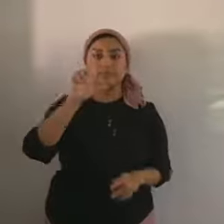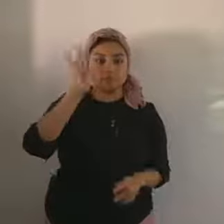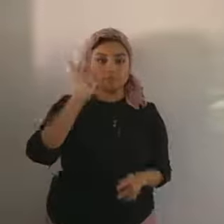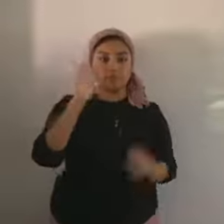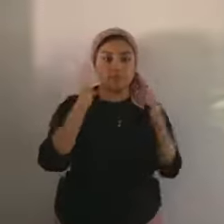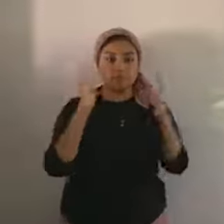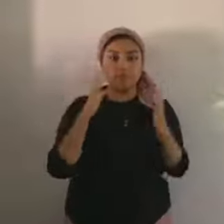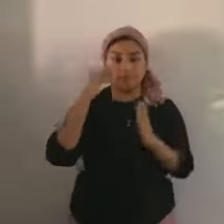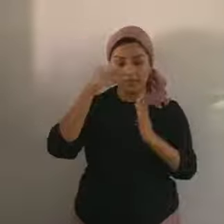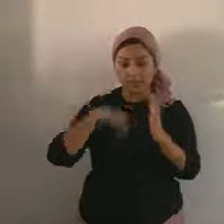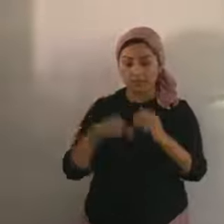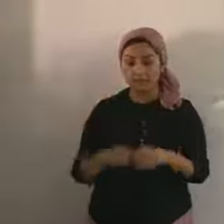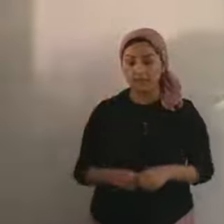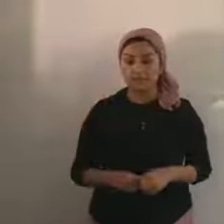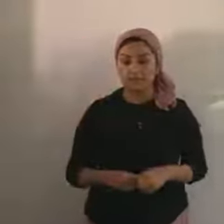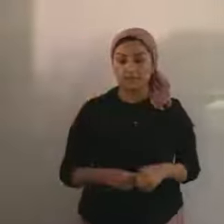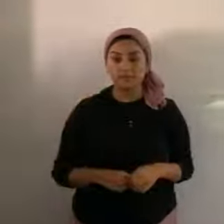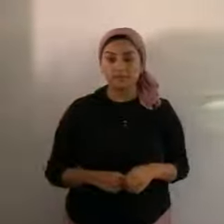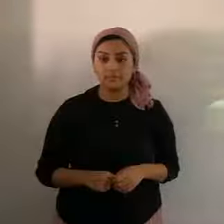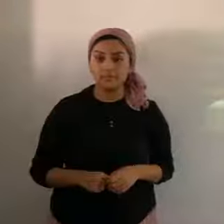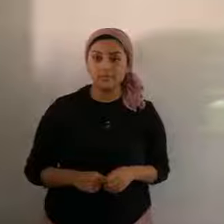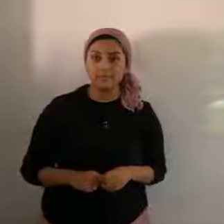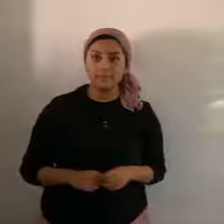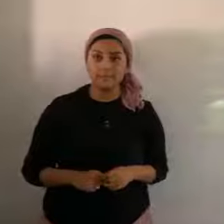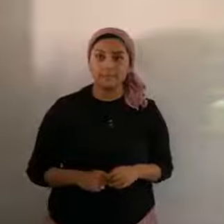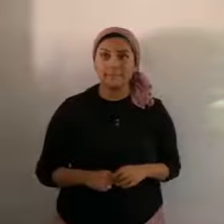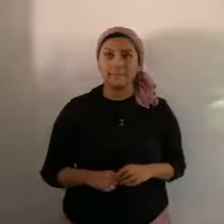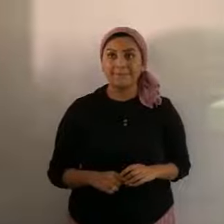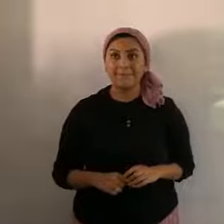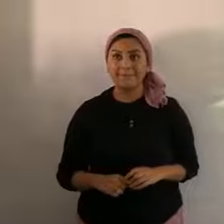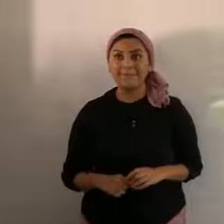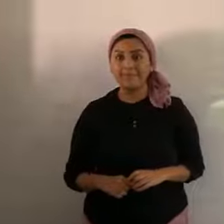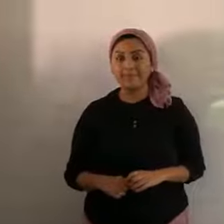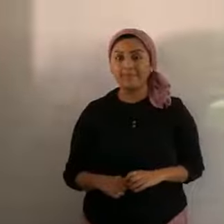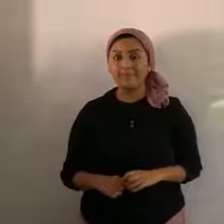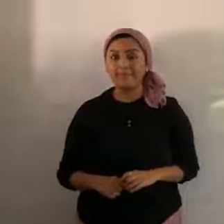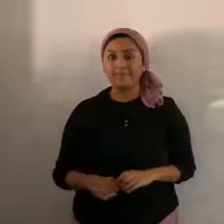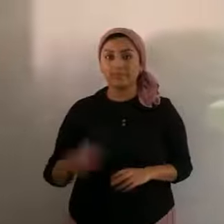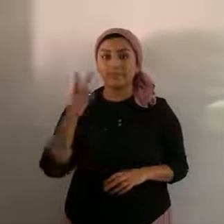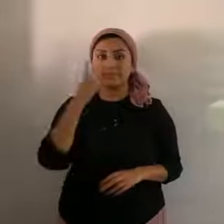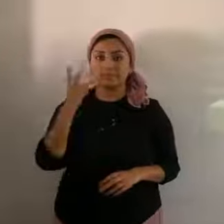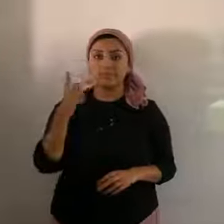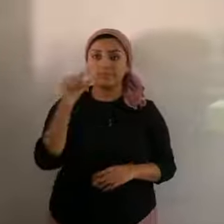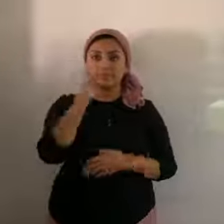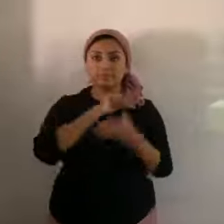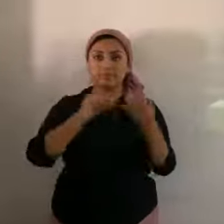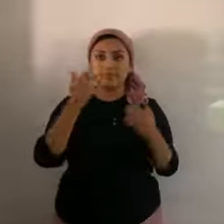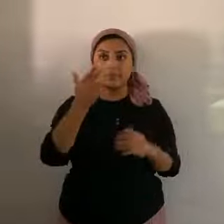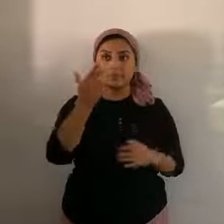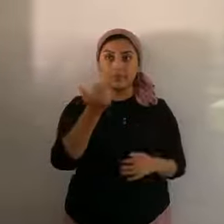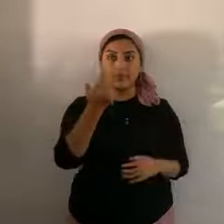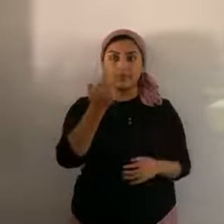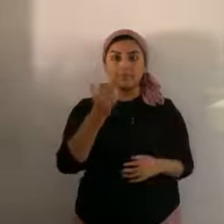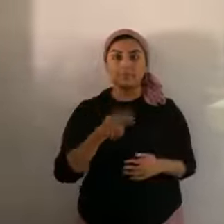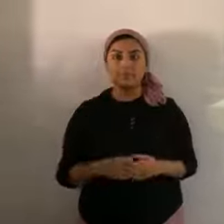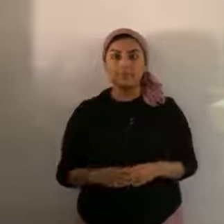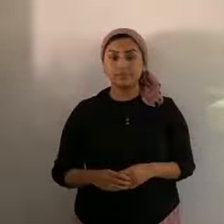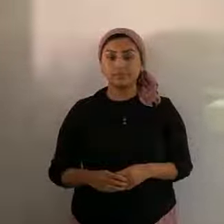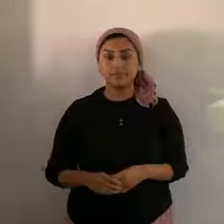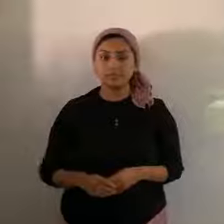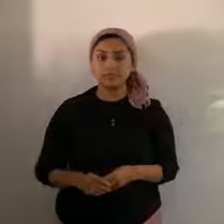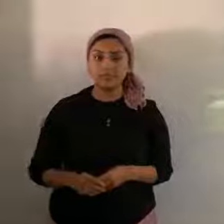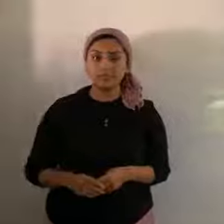para allá. Isaías 29, y vamos a ver el verso 13.